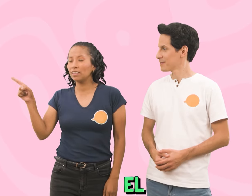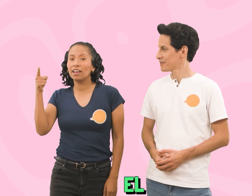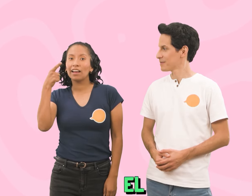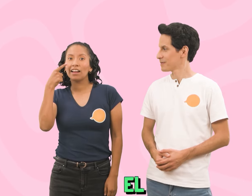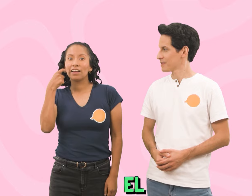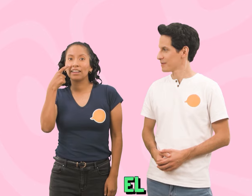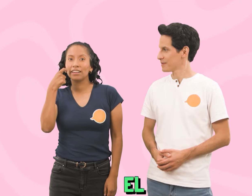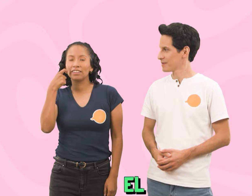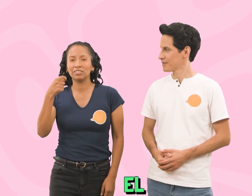Él